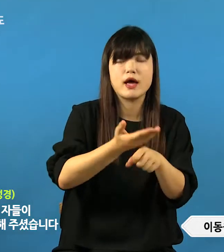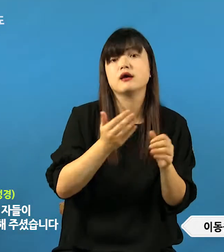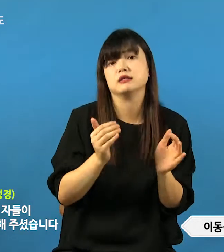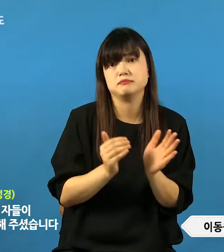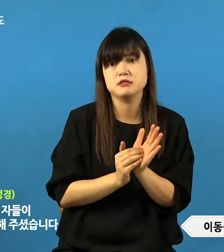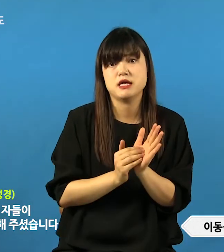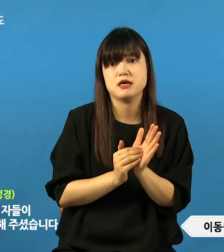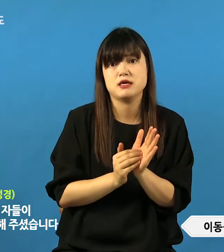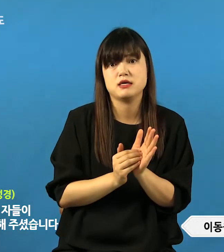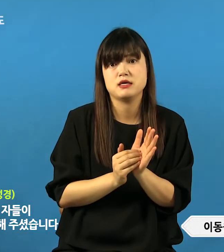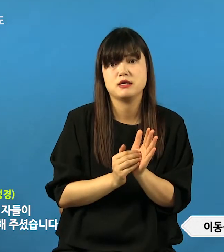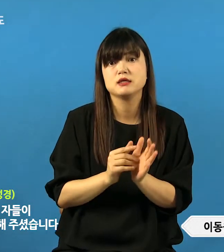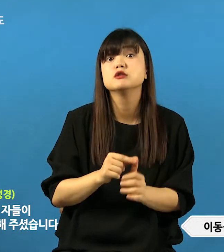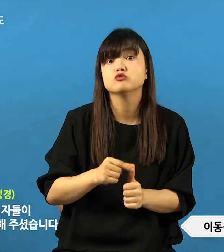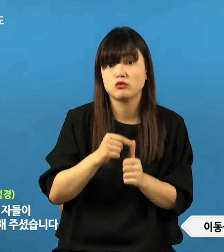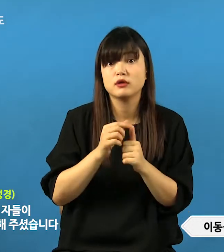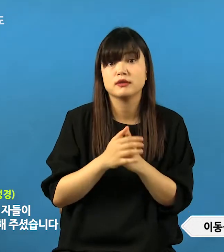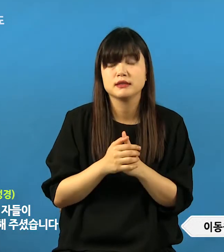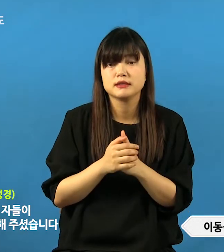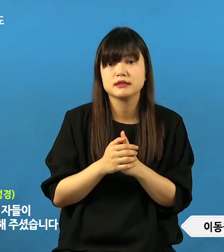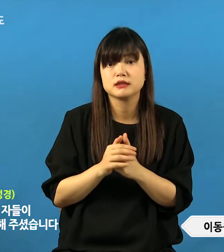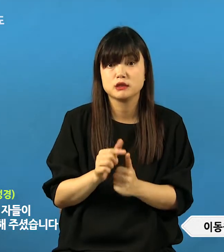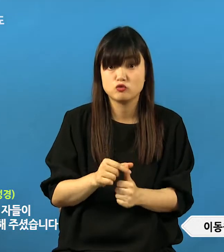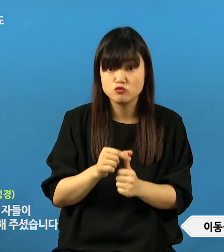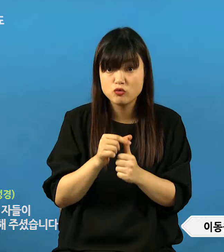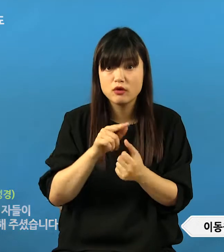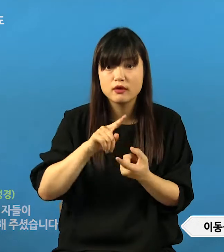전해주셨습니다. 그